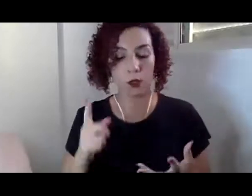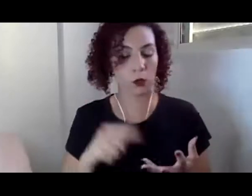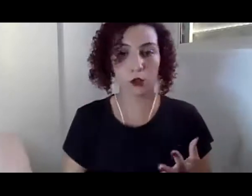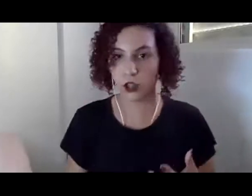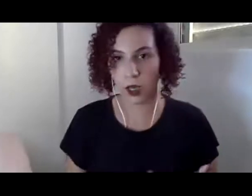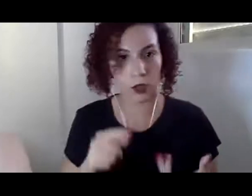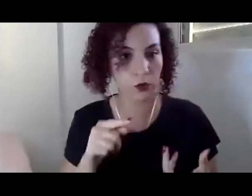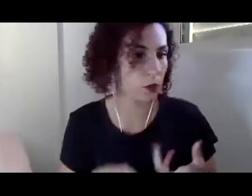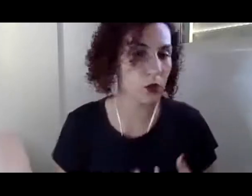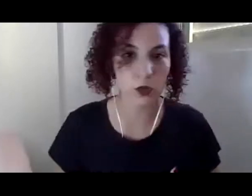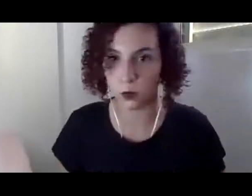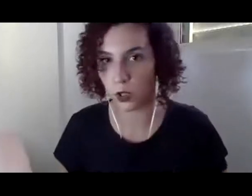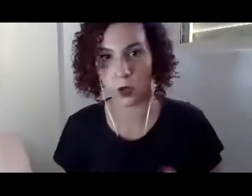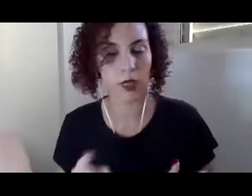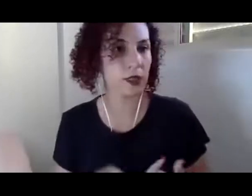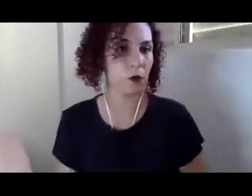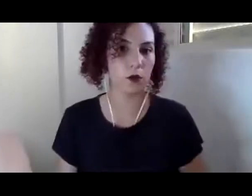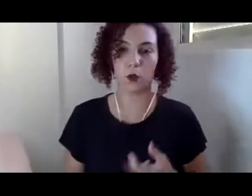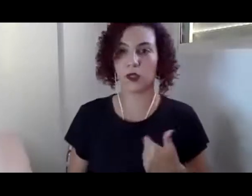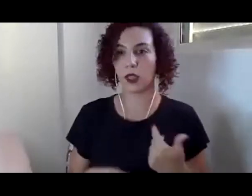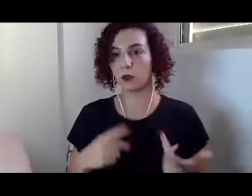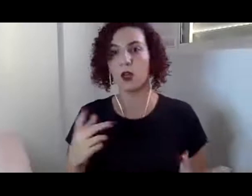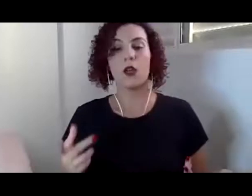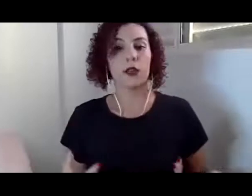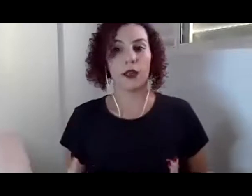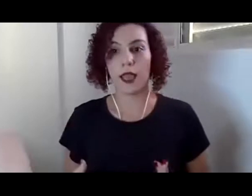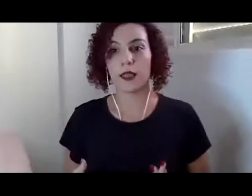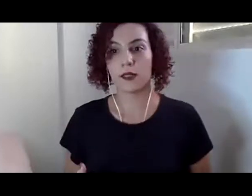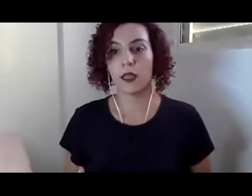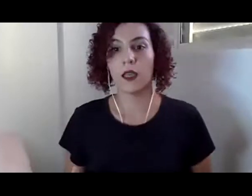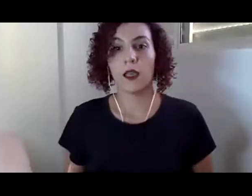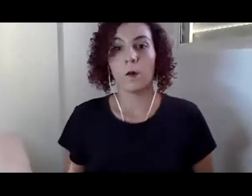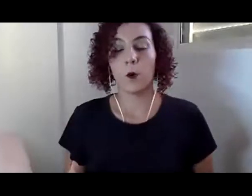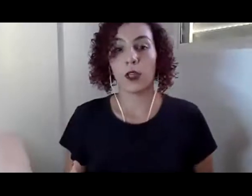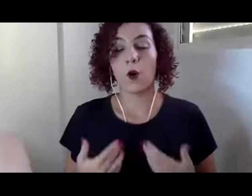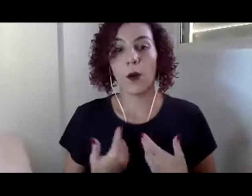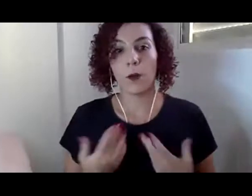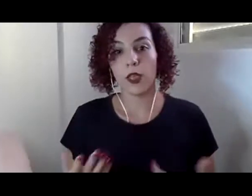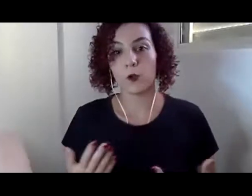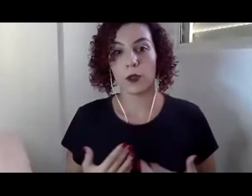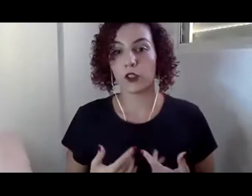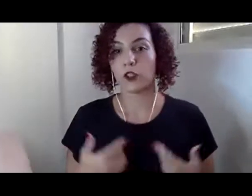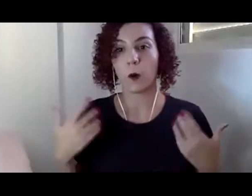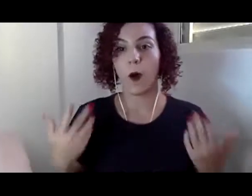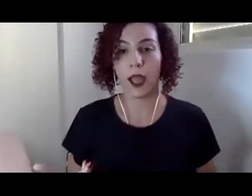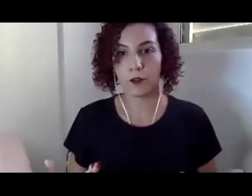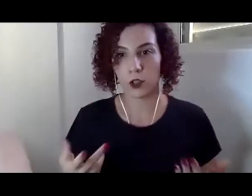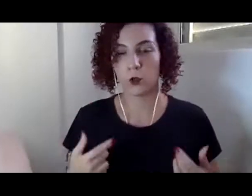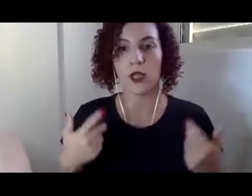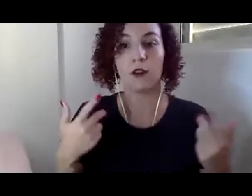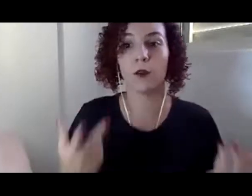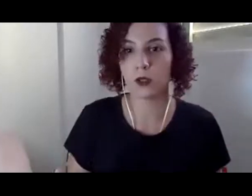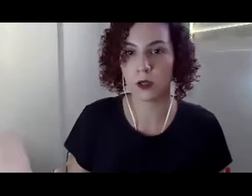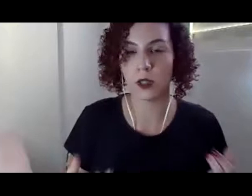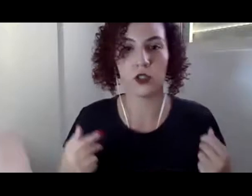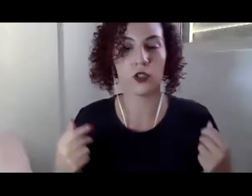pontuar se eu estou te xingando, se eu estou sendo irônica, se eu estou sendo, né, assim, porque normalmente quando a gente está com raiva, a gente